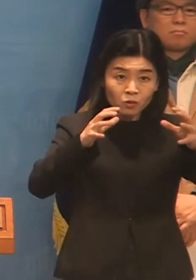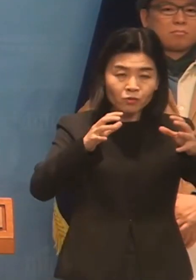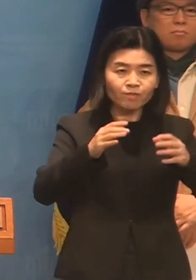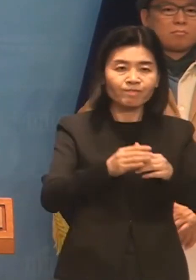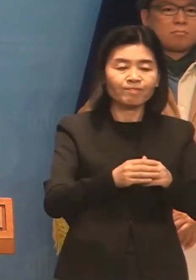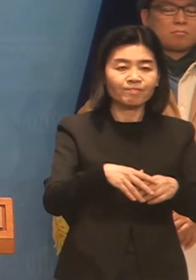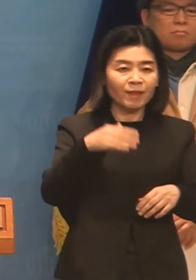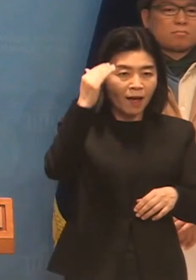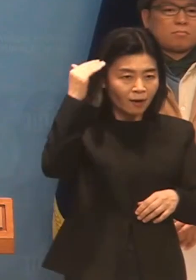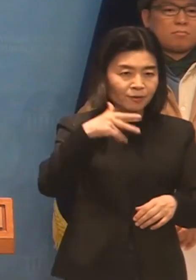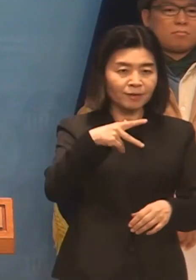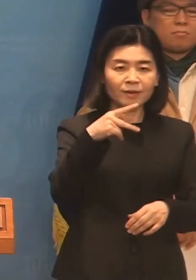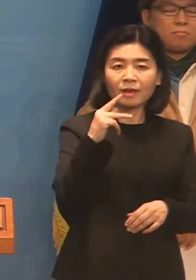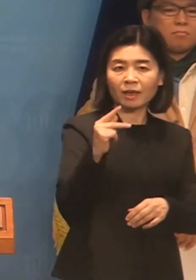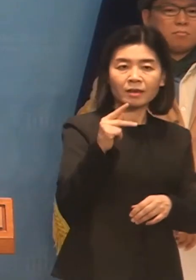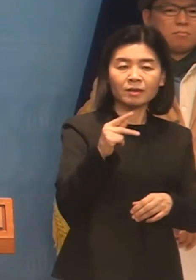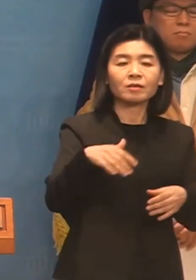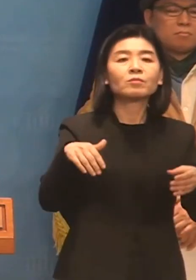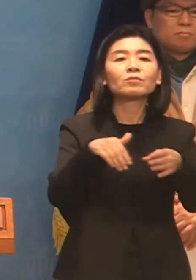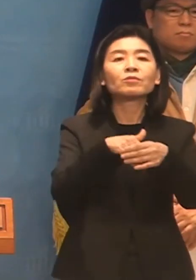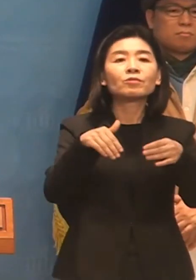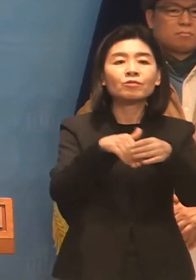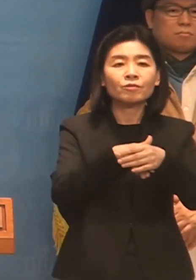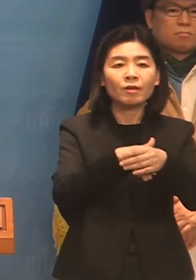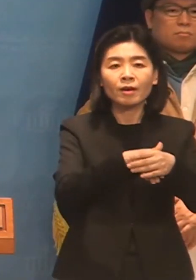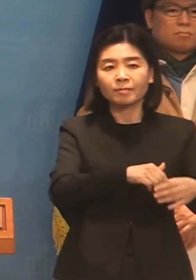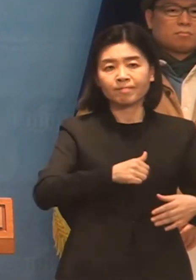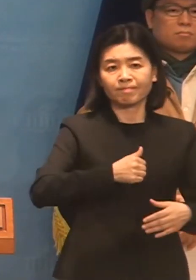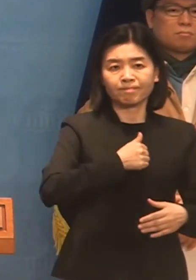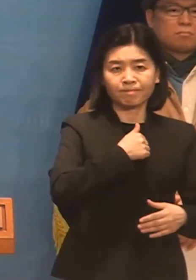K문화, K컬처의